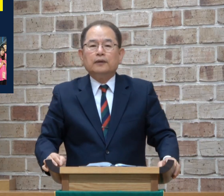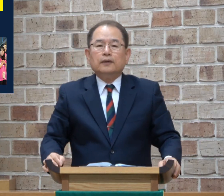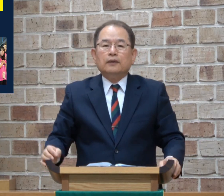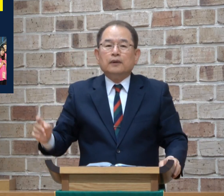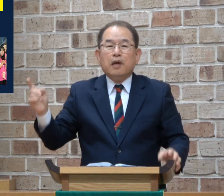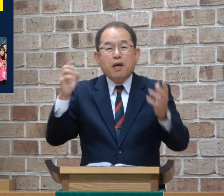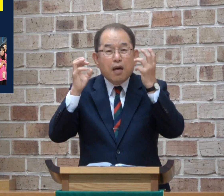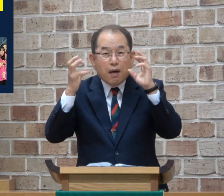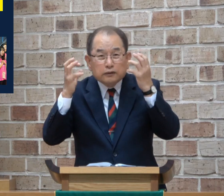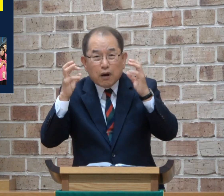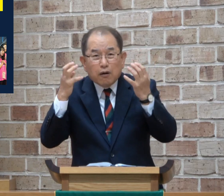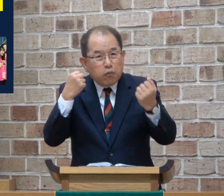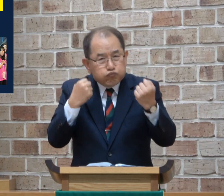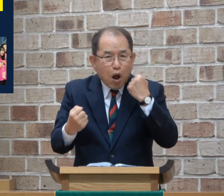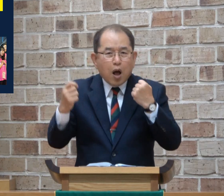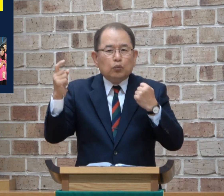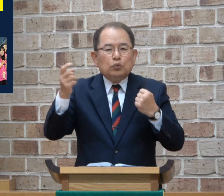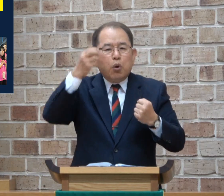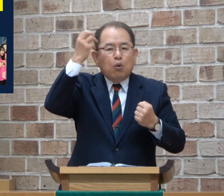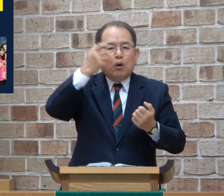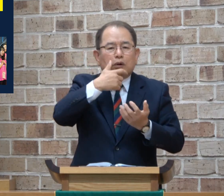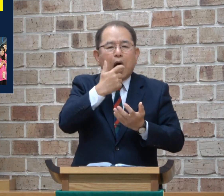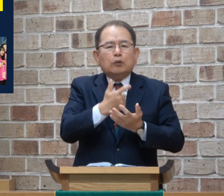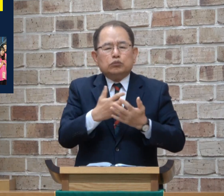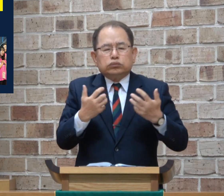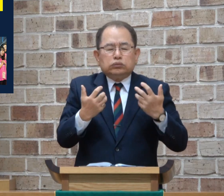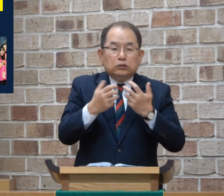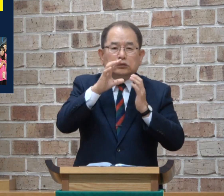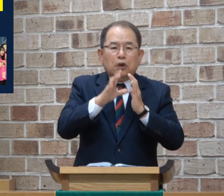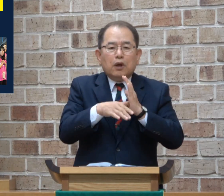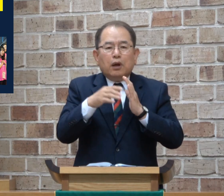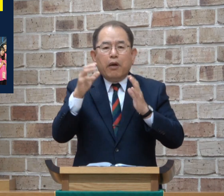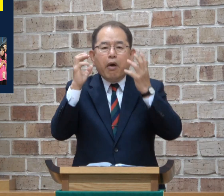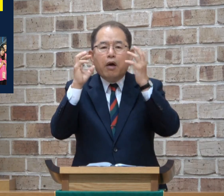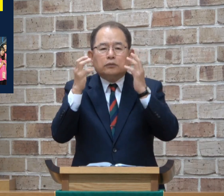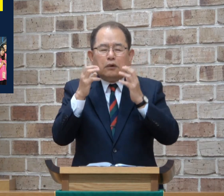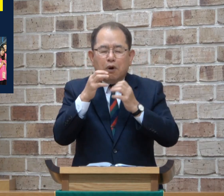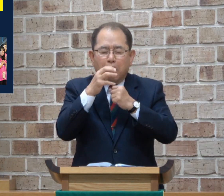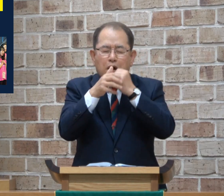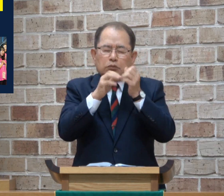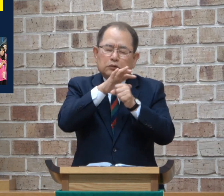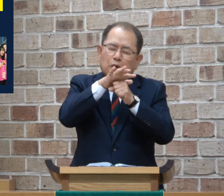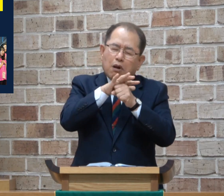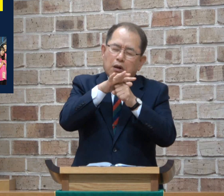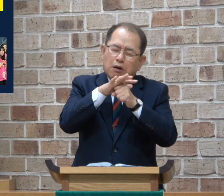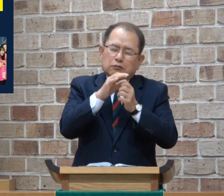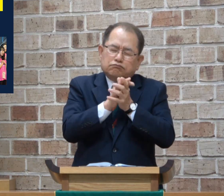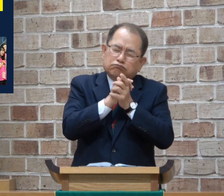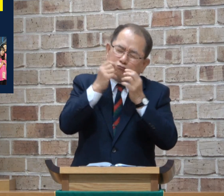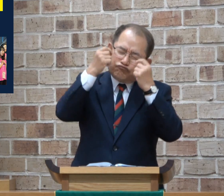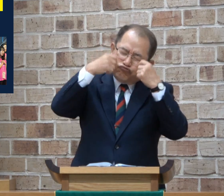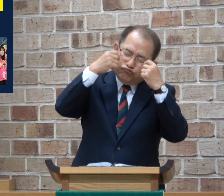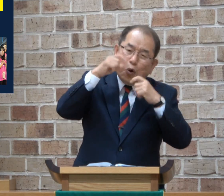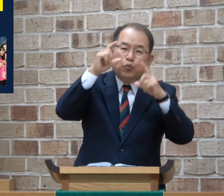아이들인데 성령의 감동을 받아서 정말 뜨겁게 기도하는 그런 모습들,